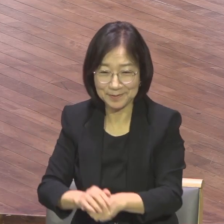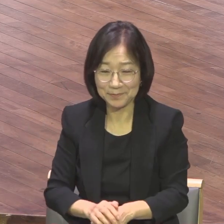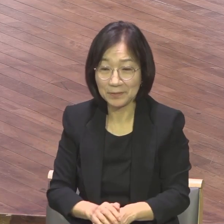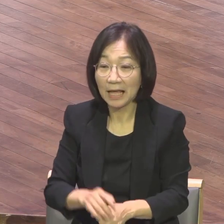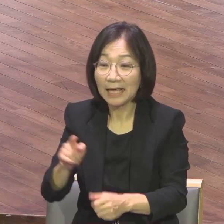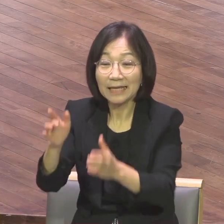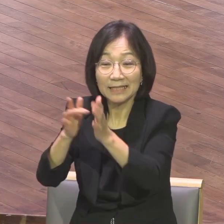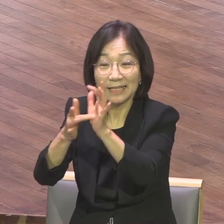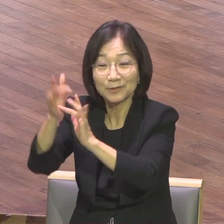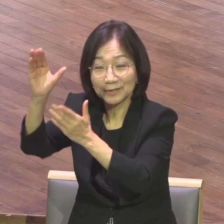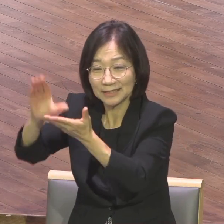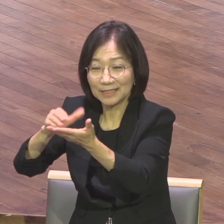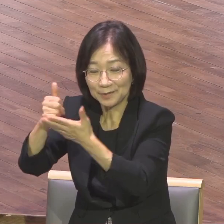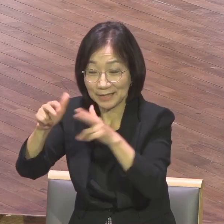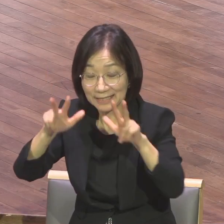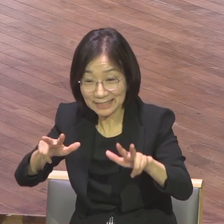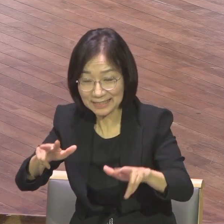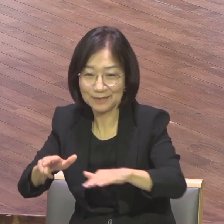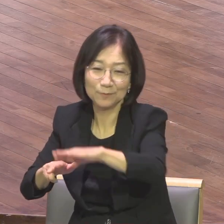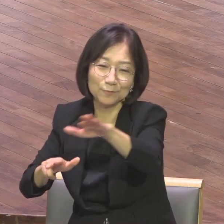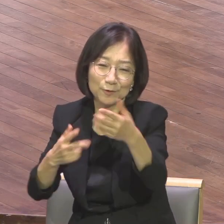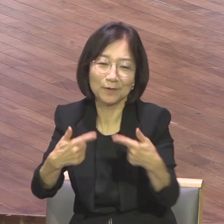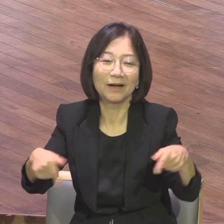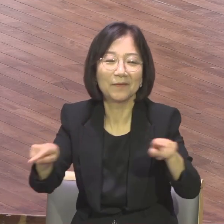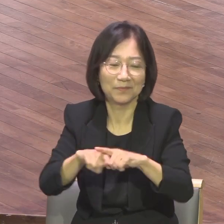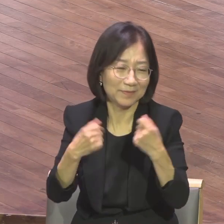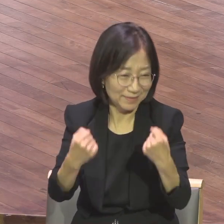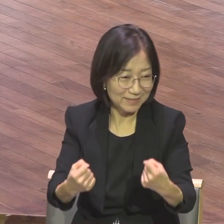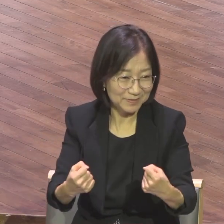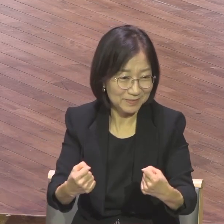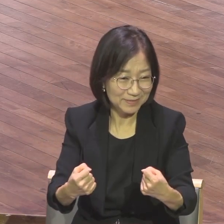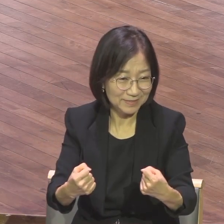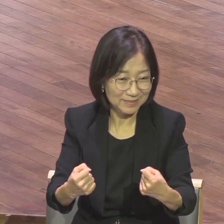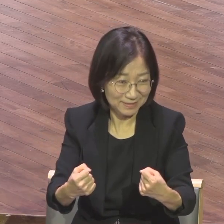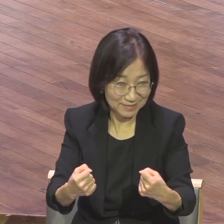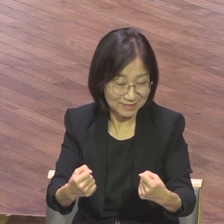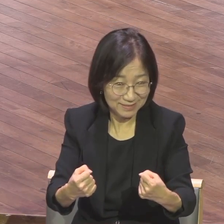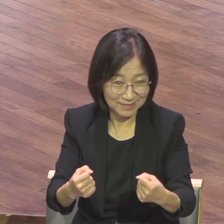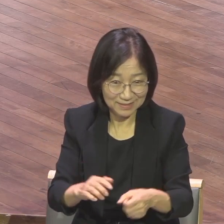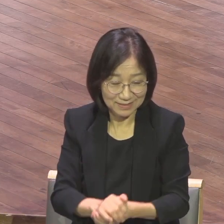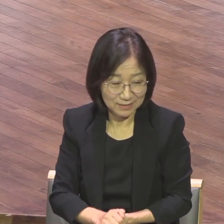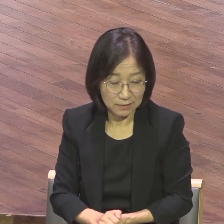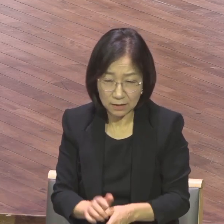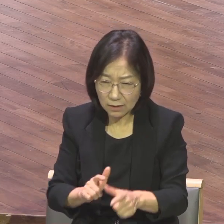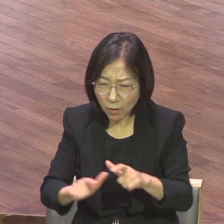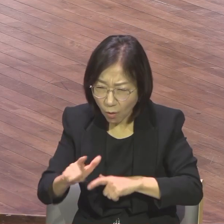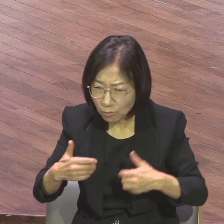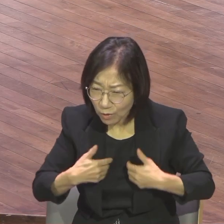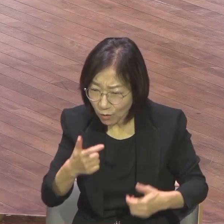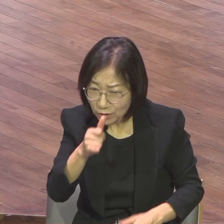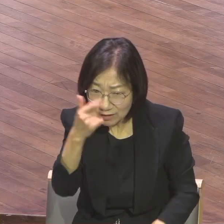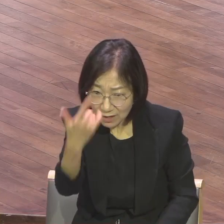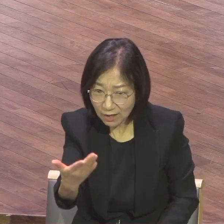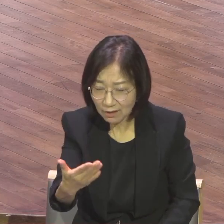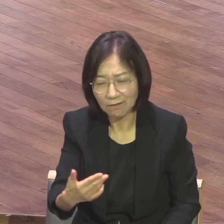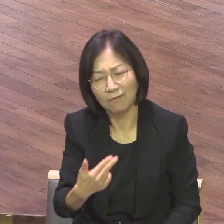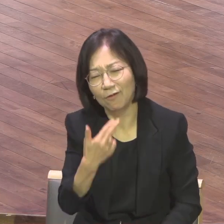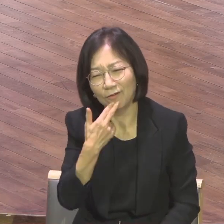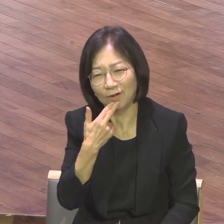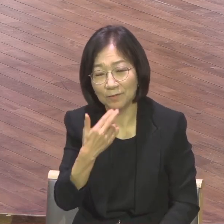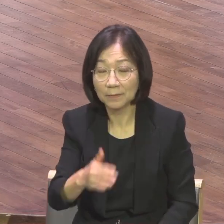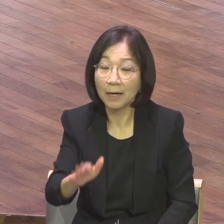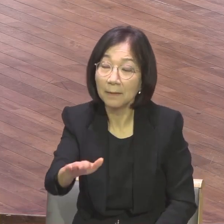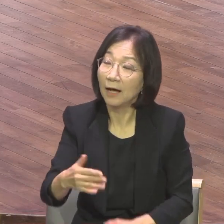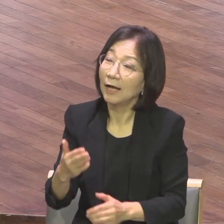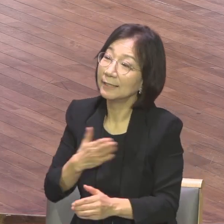여러분과 함께 계신다. 그러면요, 끝난 거예요. 여러분 예수를 믿는다. 정확하게 말씀드립니다. 나 예수